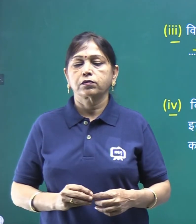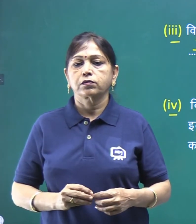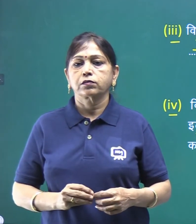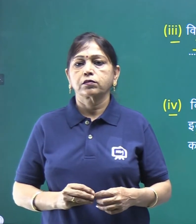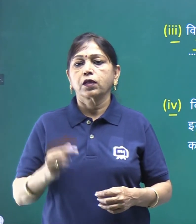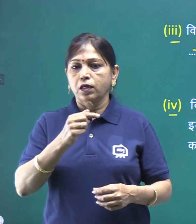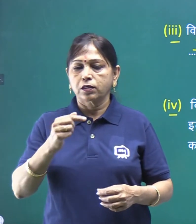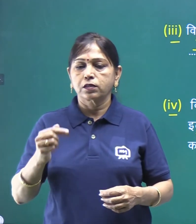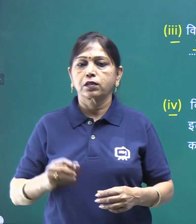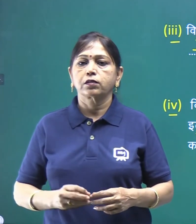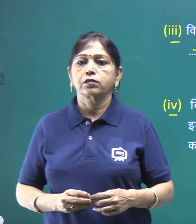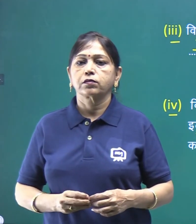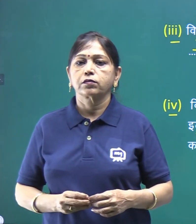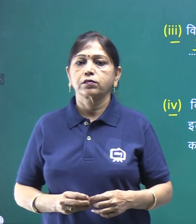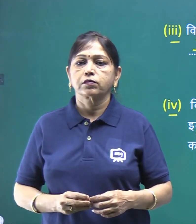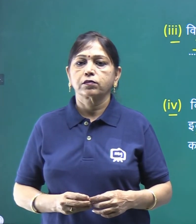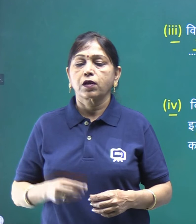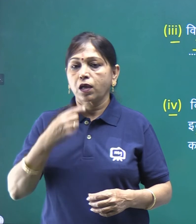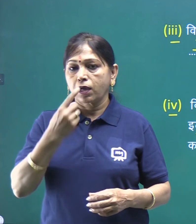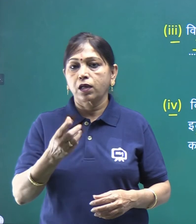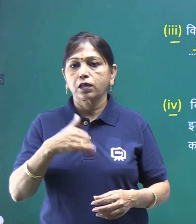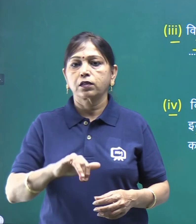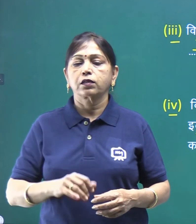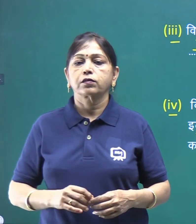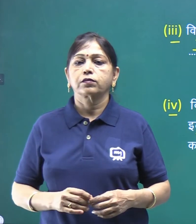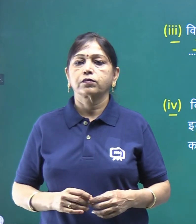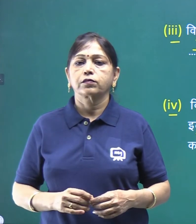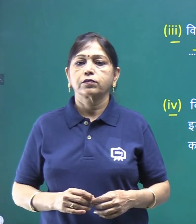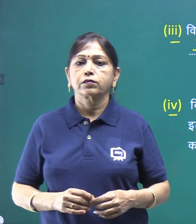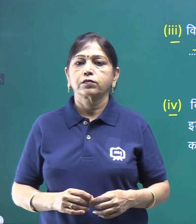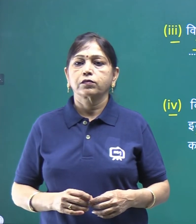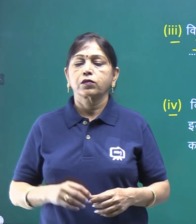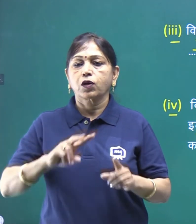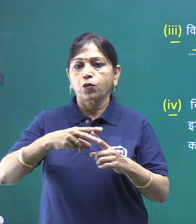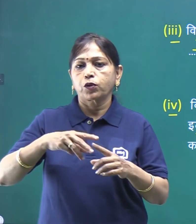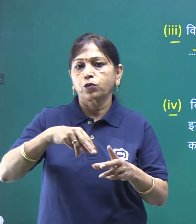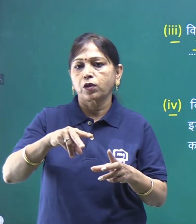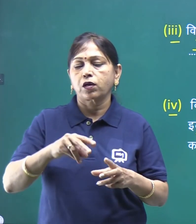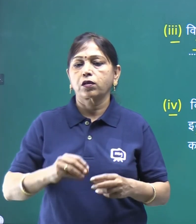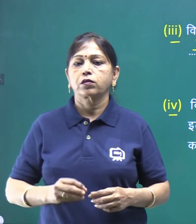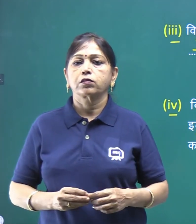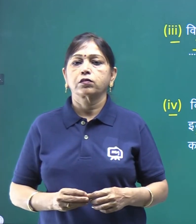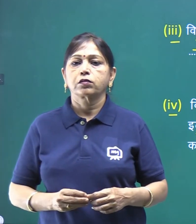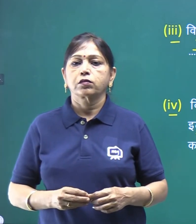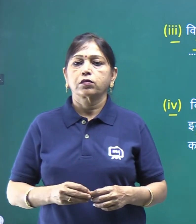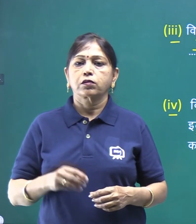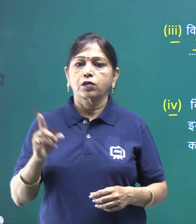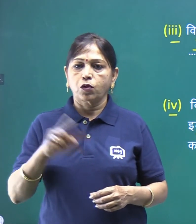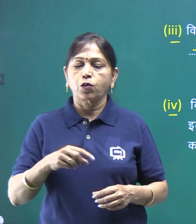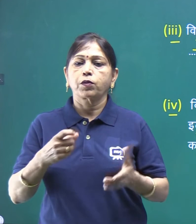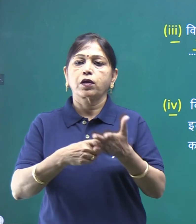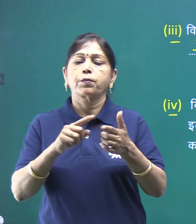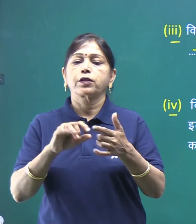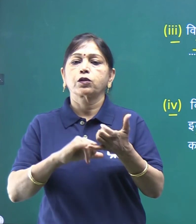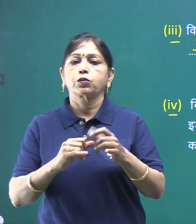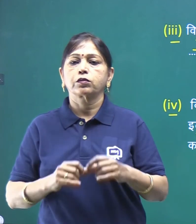रिक्त स्थान कहलाती है। विद्युत धारा ऑब्लिक